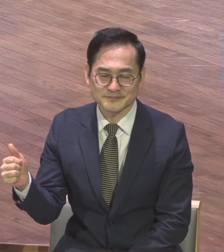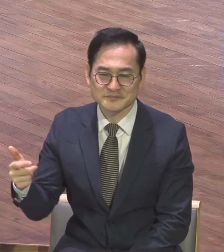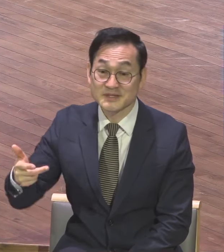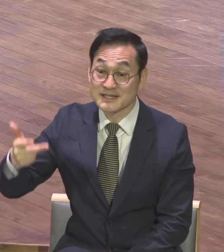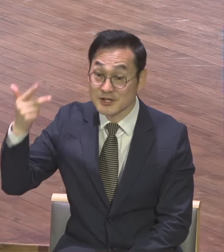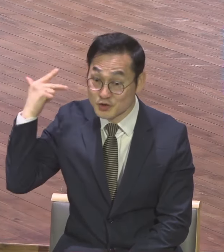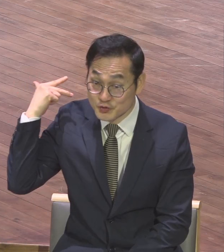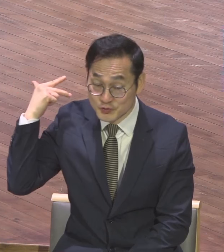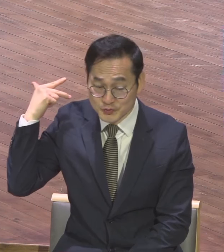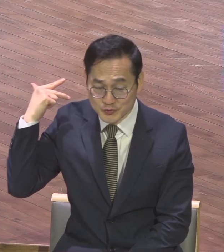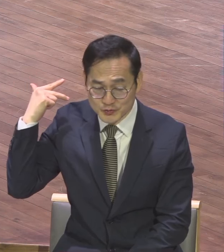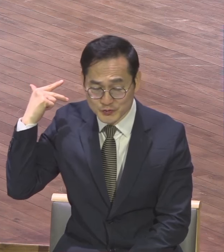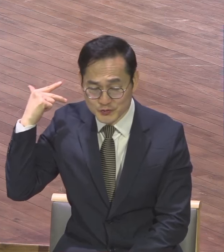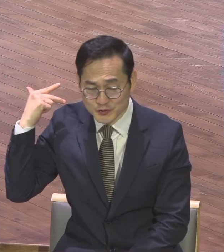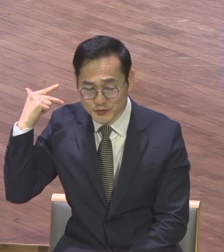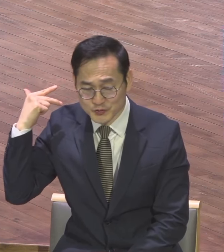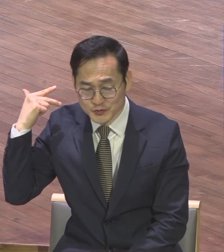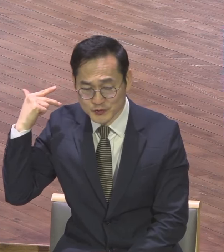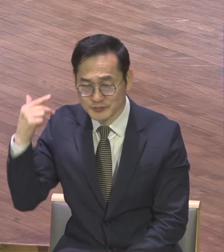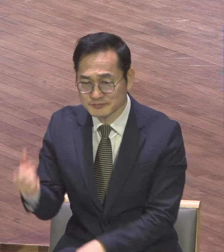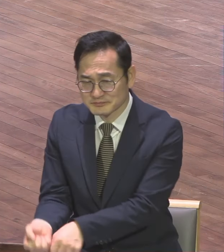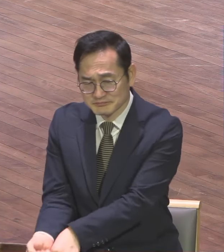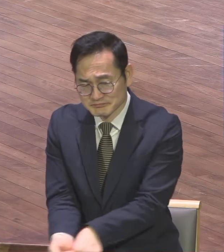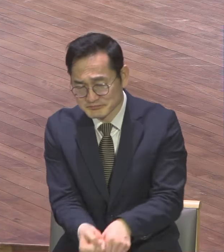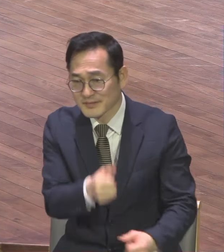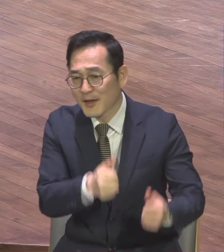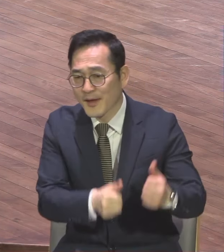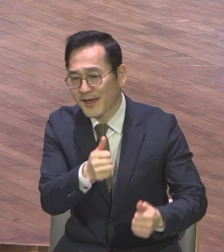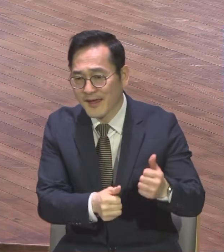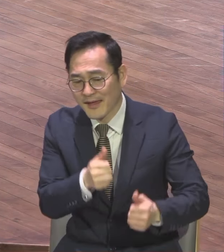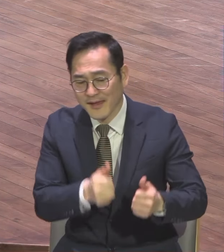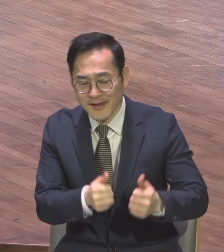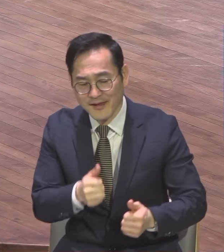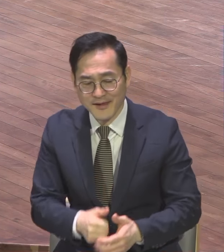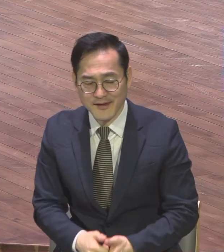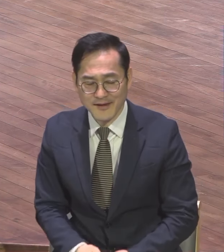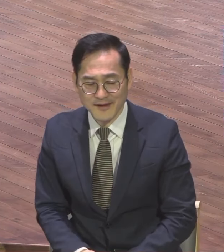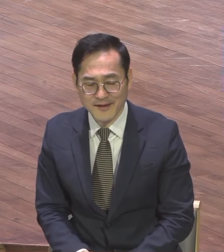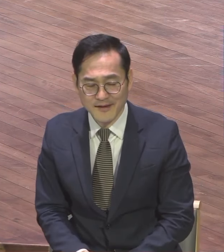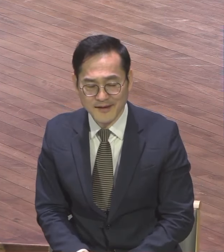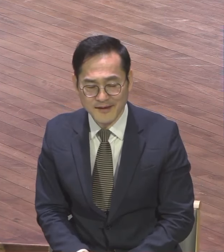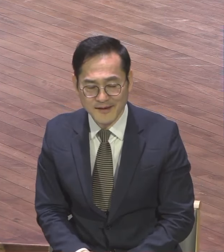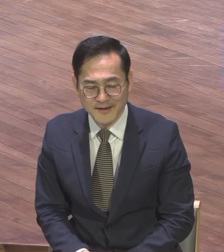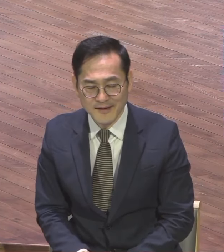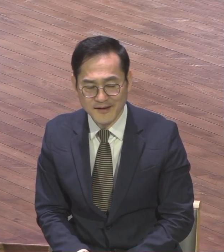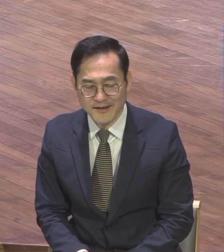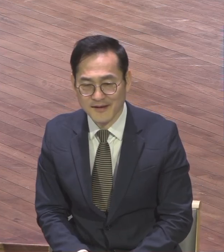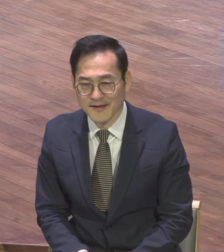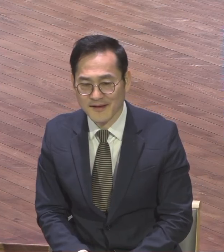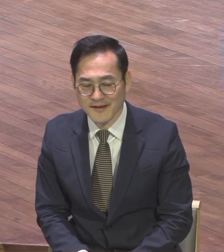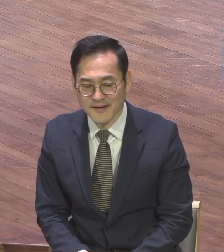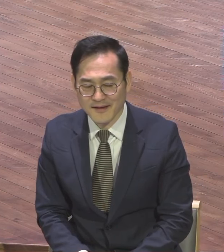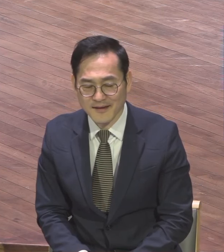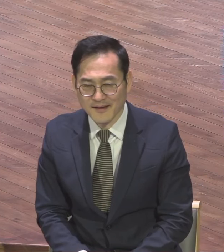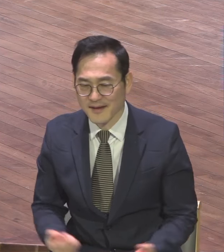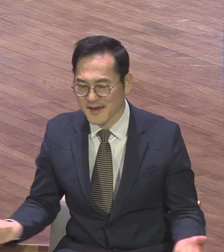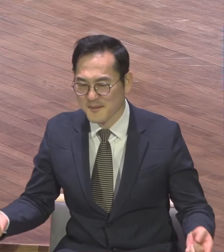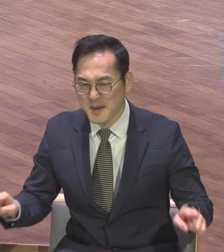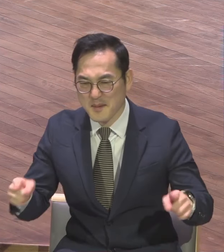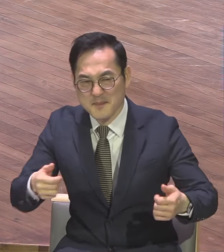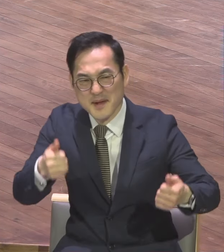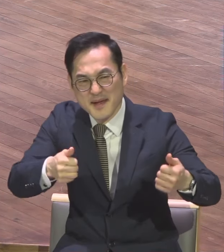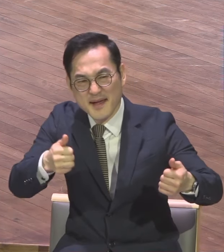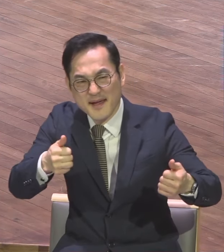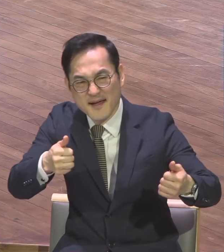지난주에 메이저 대회지요. 최고 메이저 대회인 마스터즈 올해 우승하고